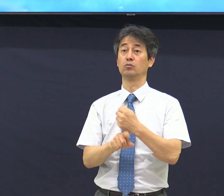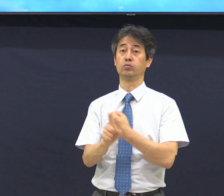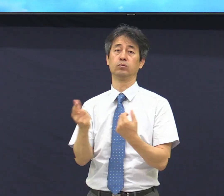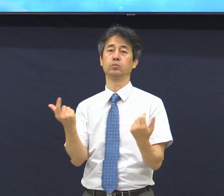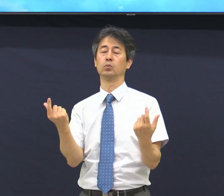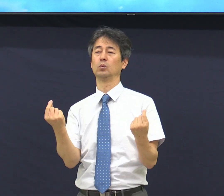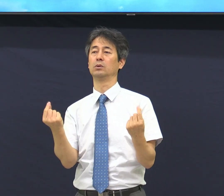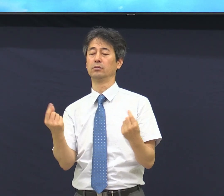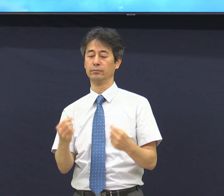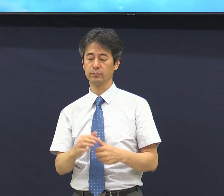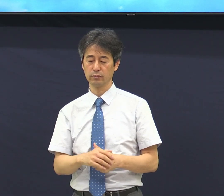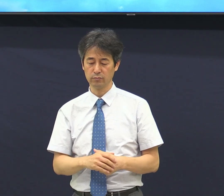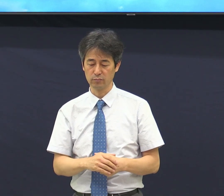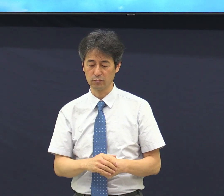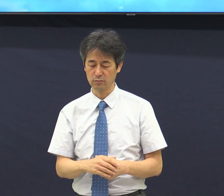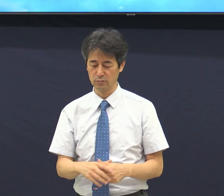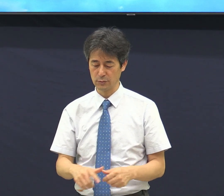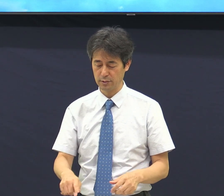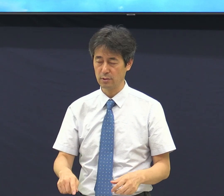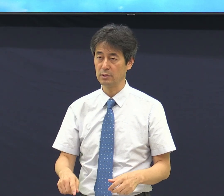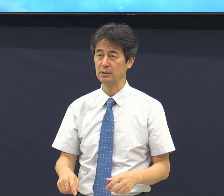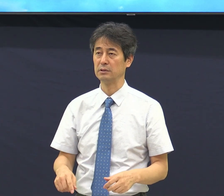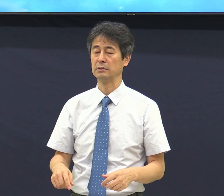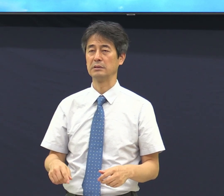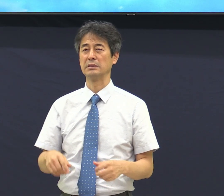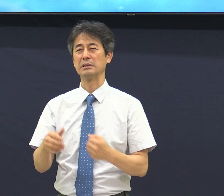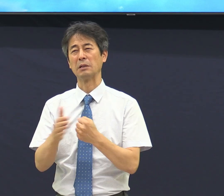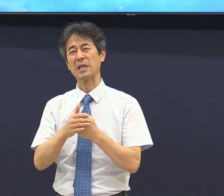불가능한 운명으로 정해져 있다라고 하는 것인가?